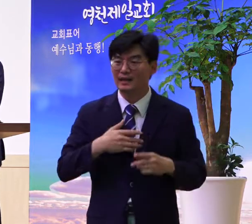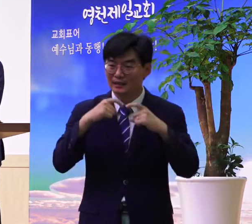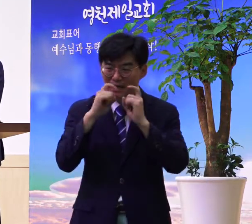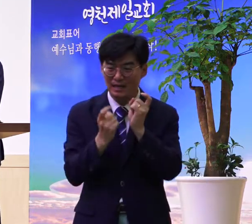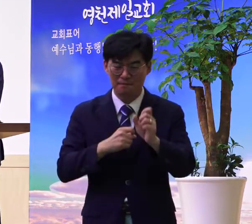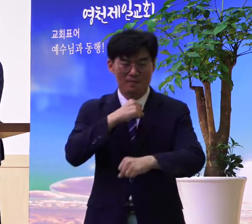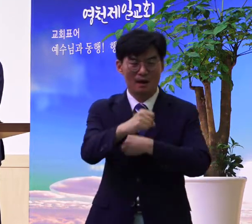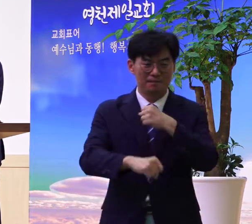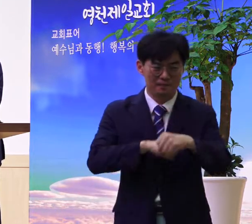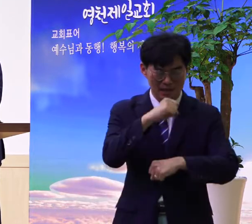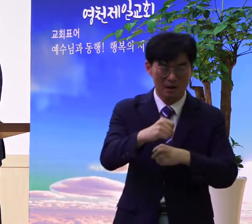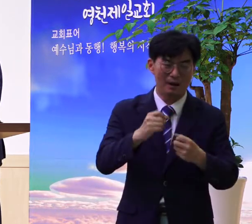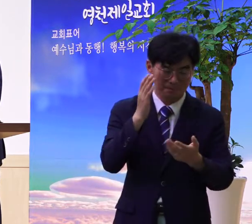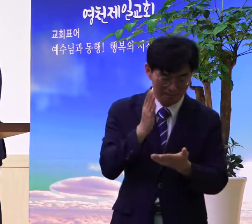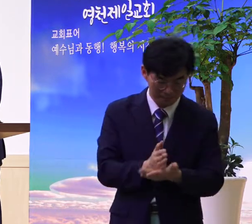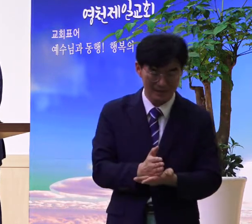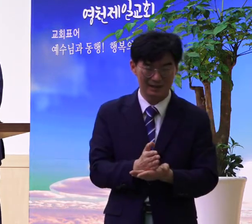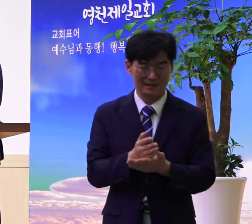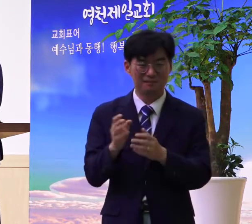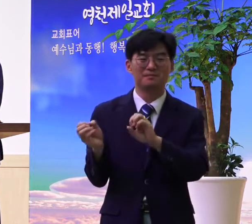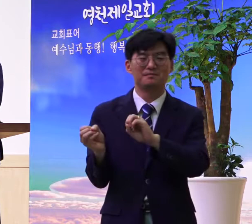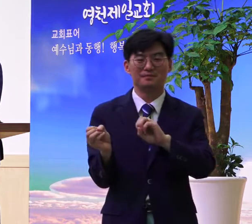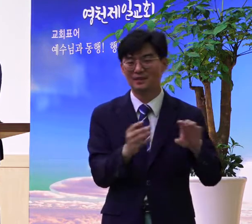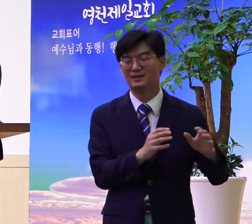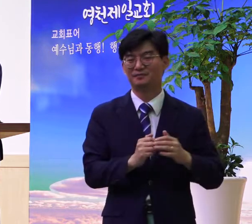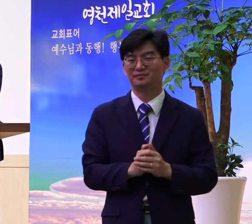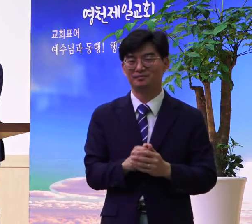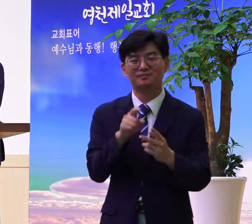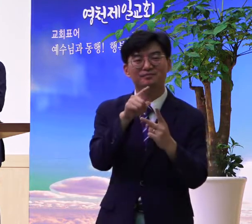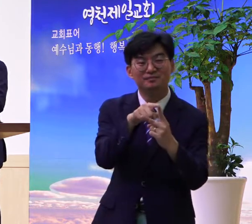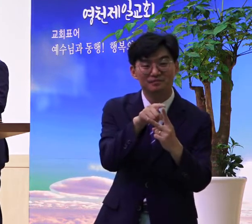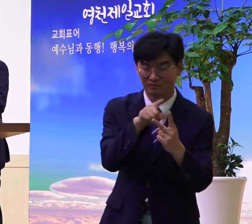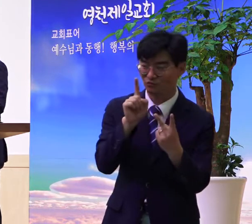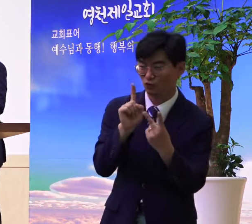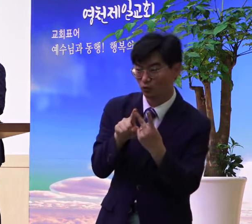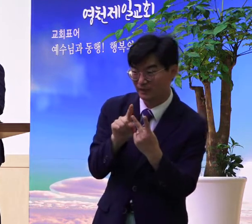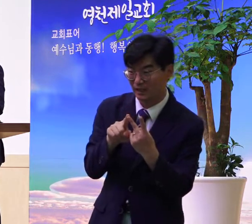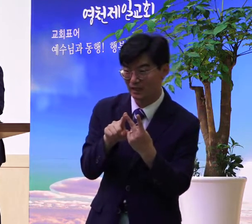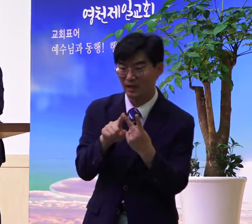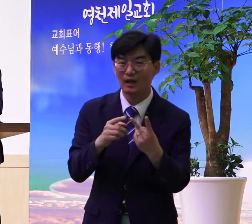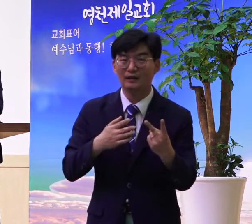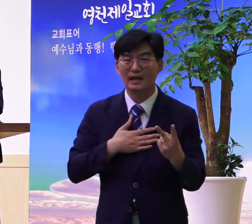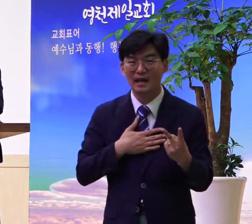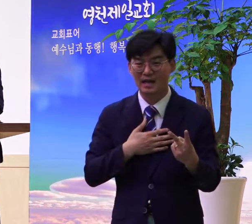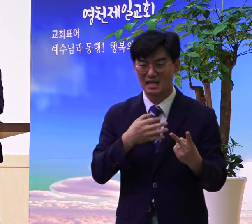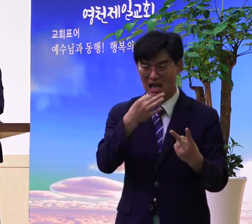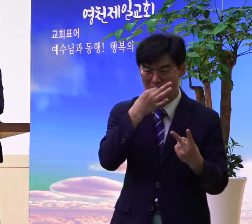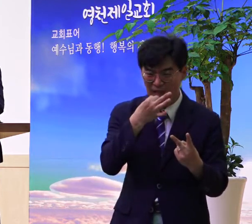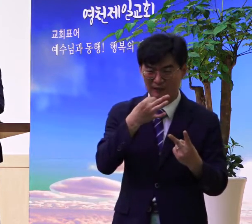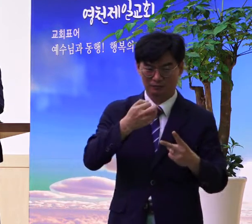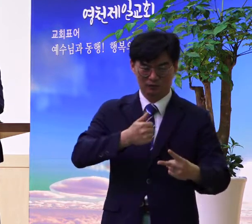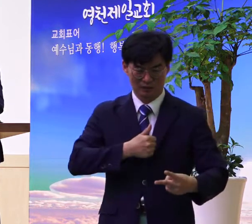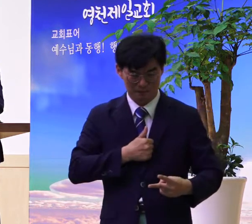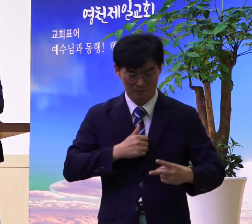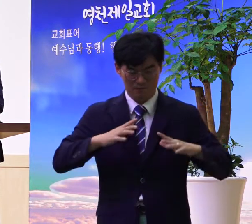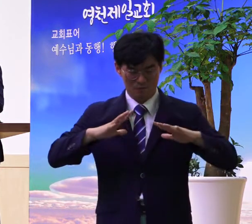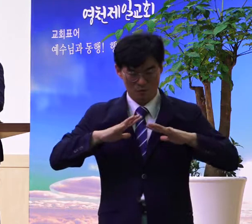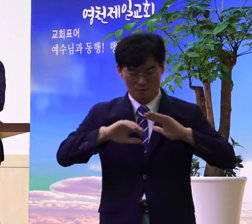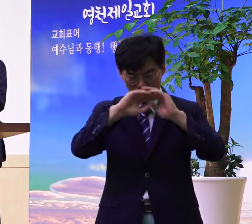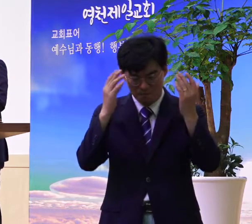두 번째가 내 길을 버렸다면 이제 하나님께서 주신 새로운 길을 걷는 것, 그것이